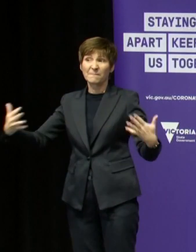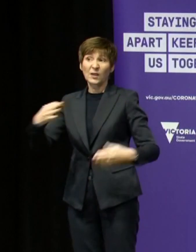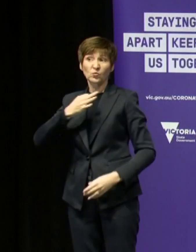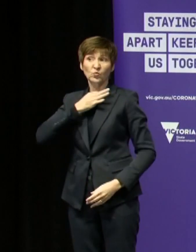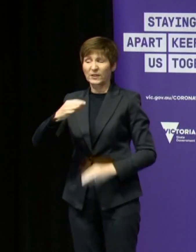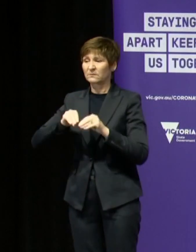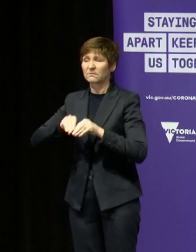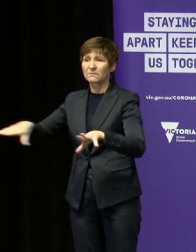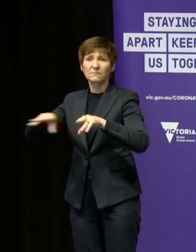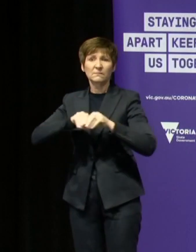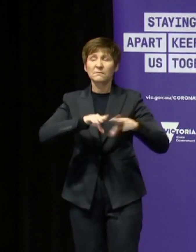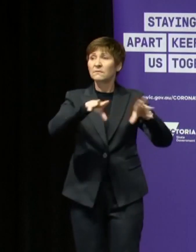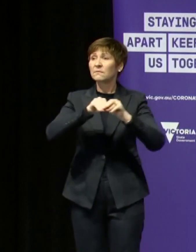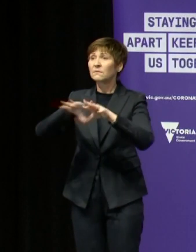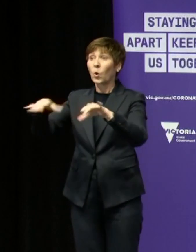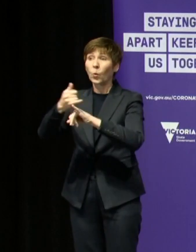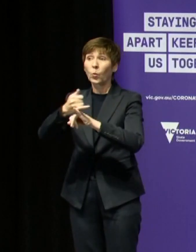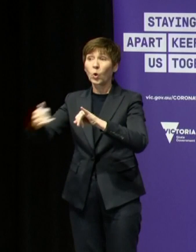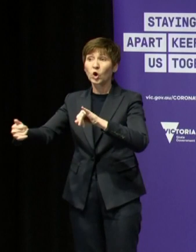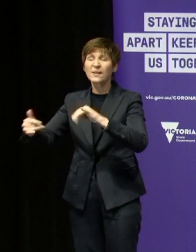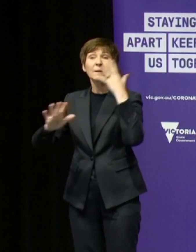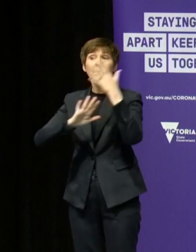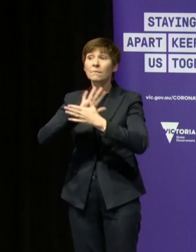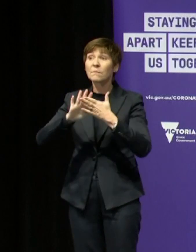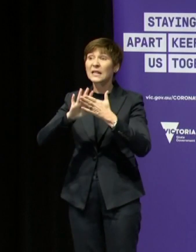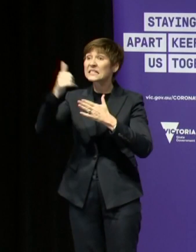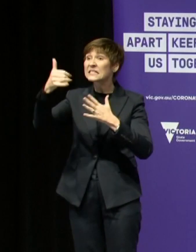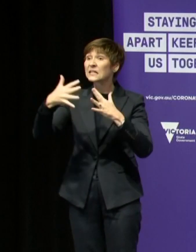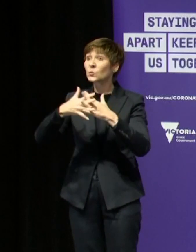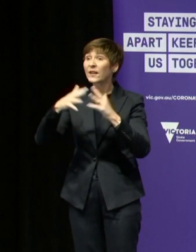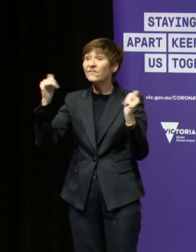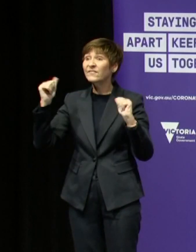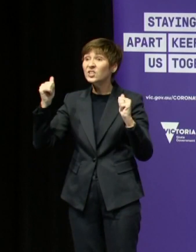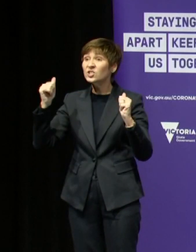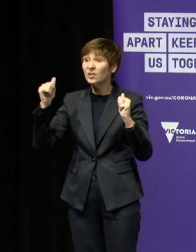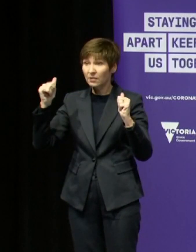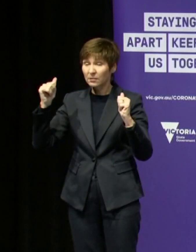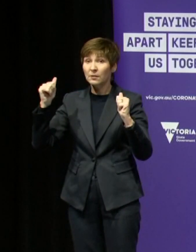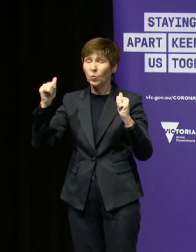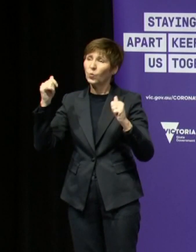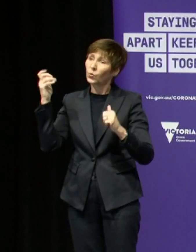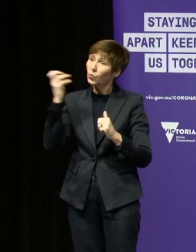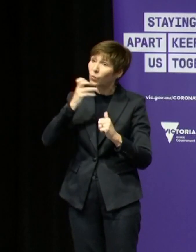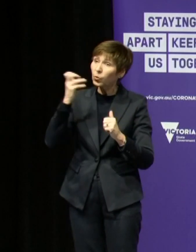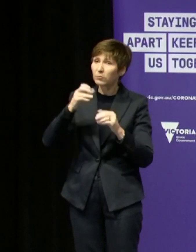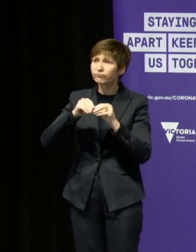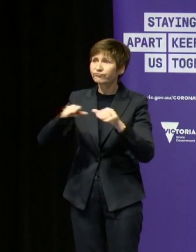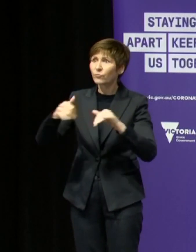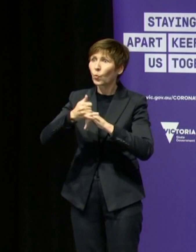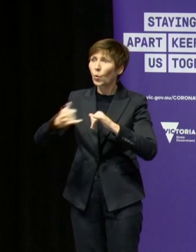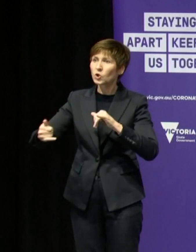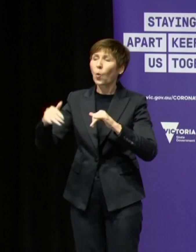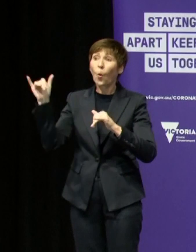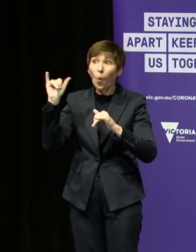reducirlas llegaremos al final de este periodo de seis semanas y re iniciaremos el proceso de apertura necesitamos asegurarnos de que